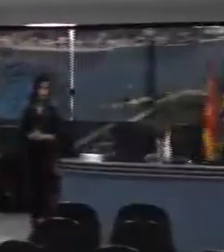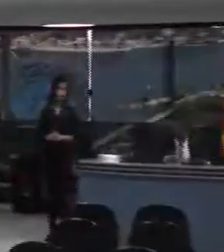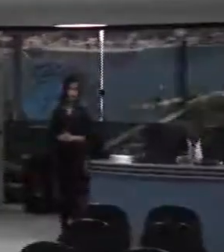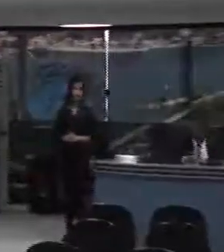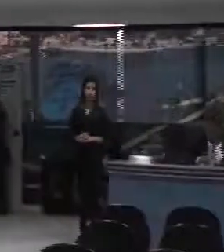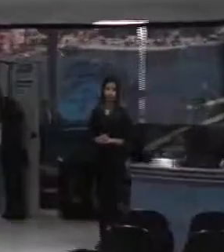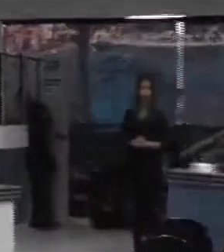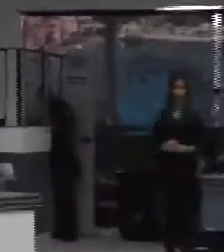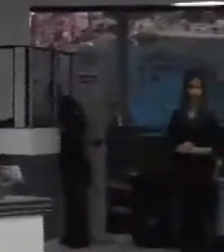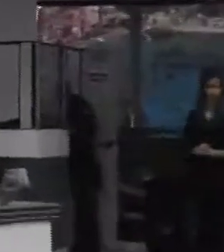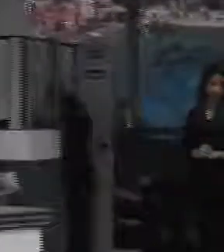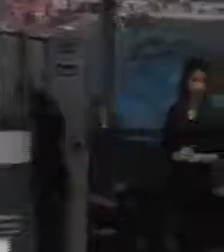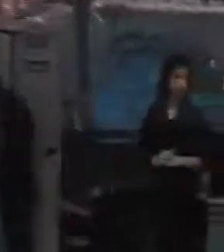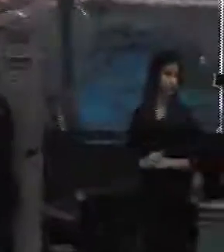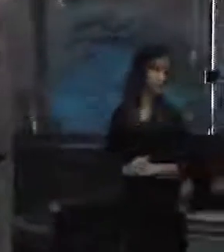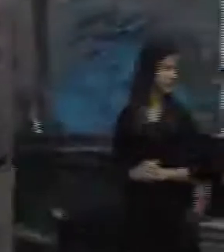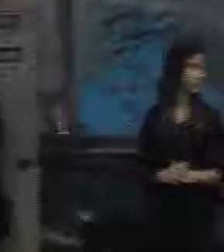Roque